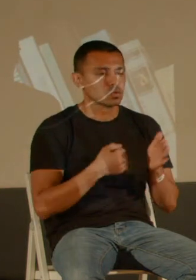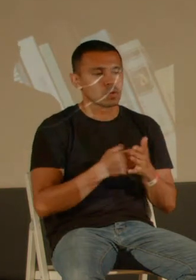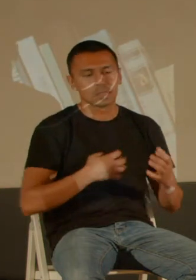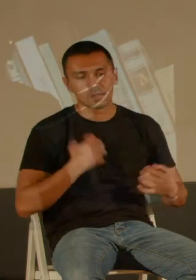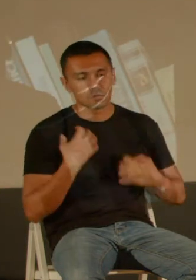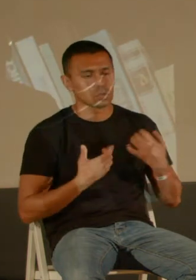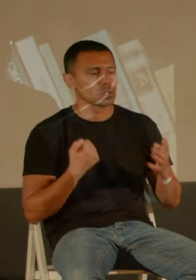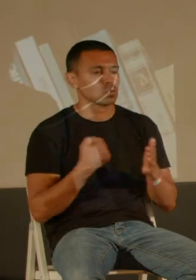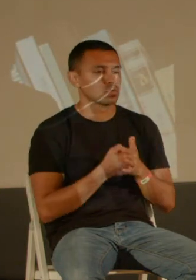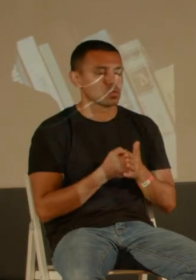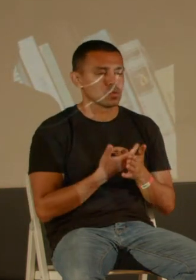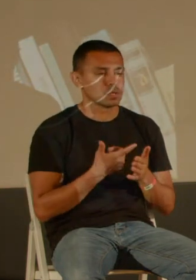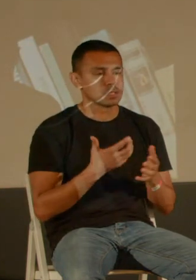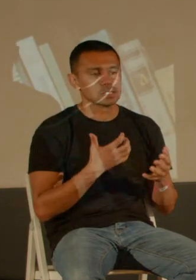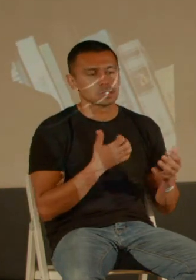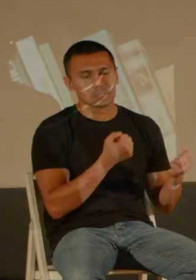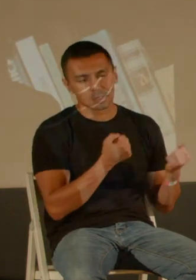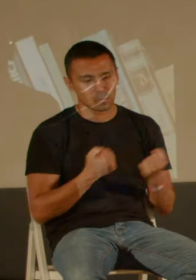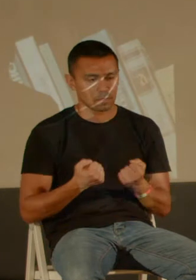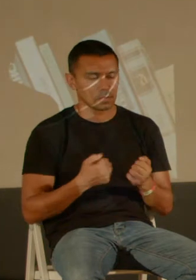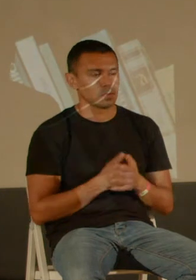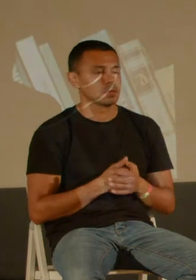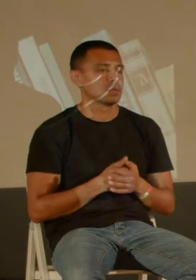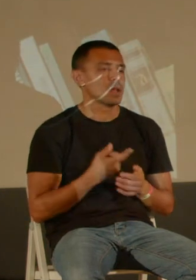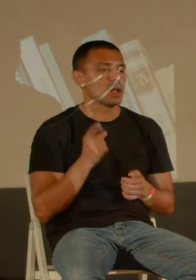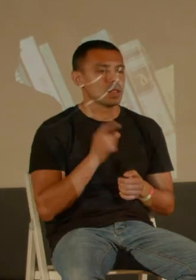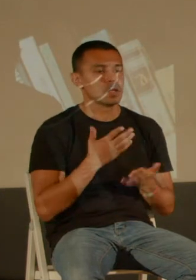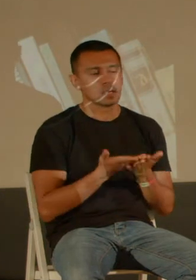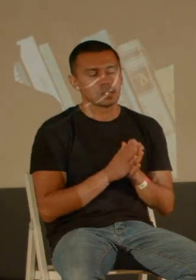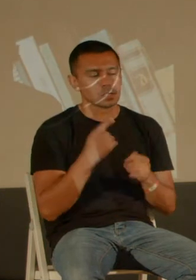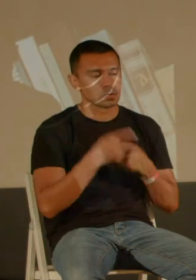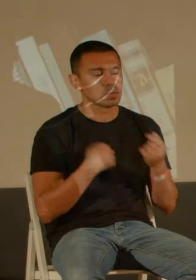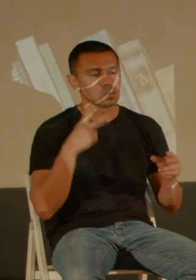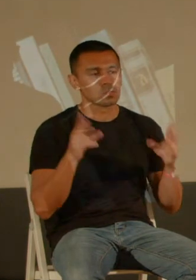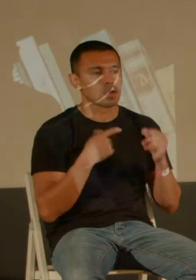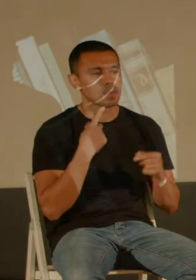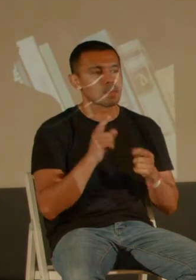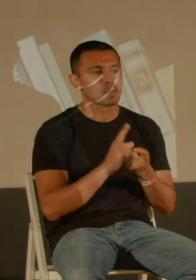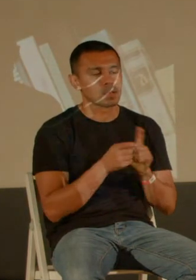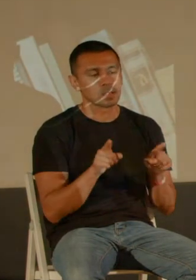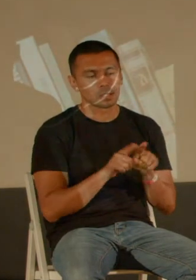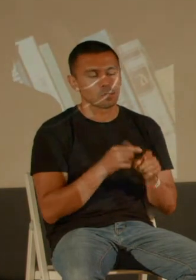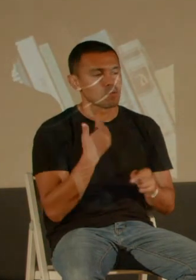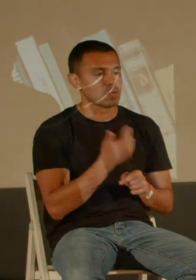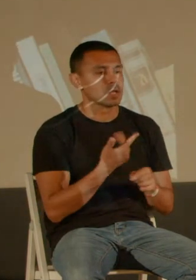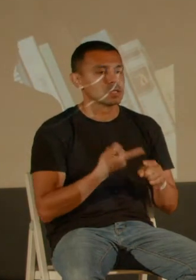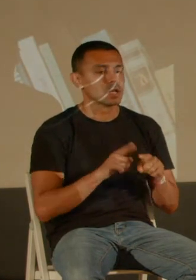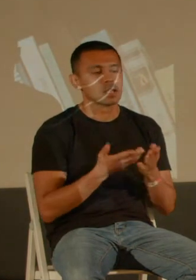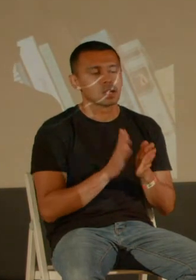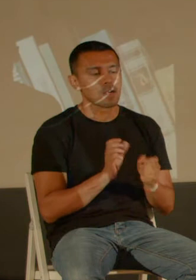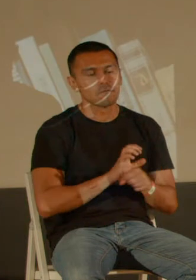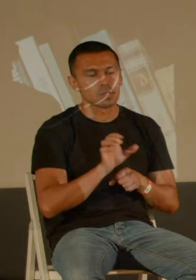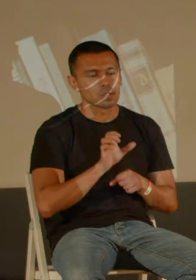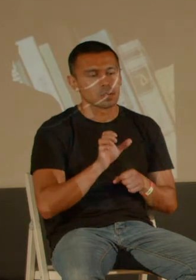до якби стримування. От. Але її книжка наступна, сподіваюся, ми її перекладемо так само, бо вона це книжка, яка